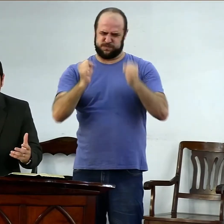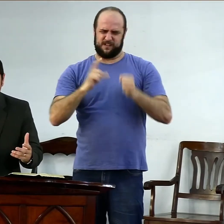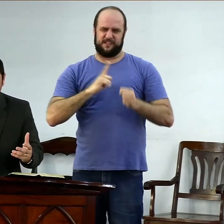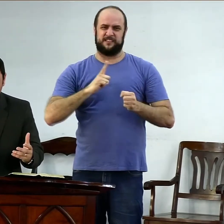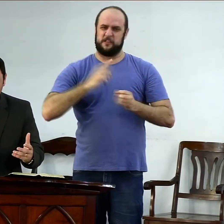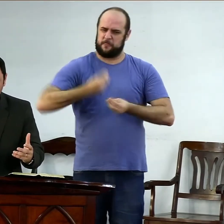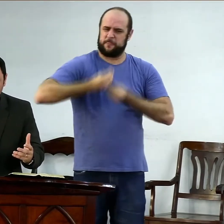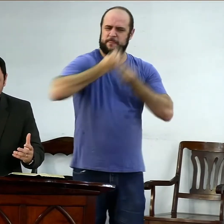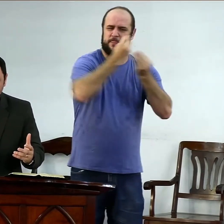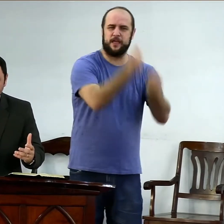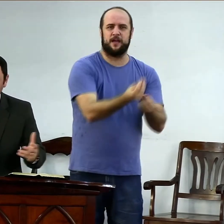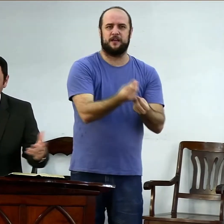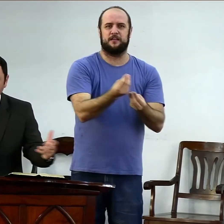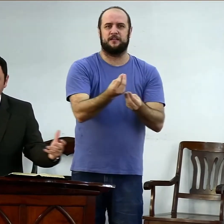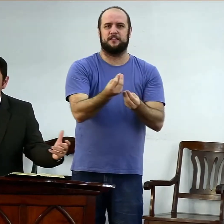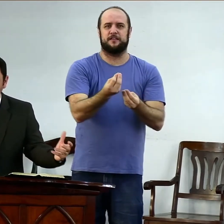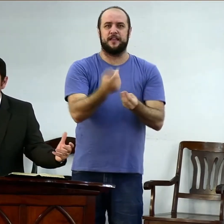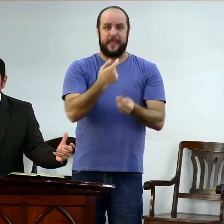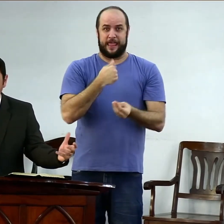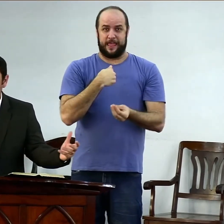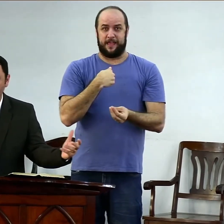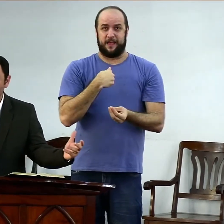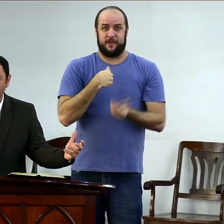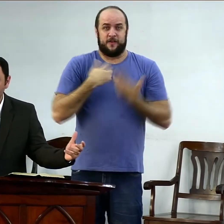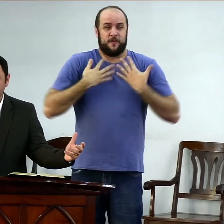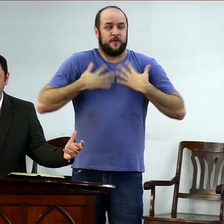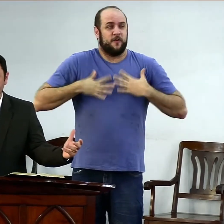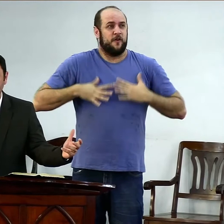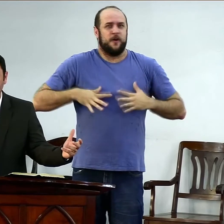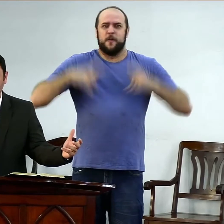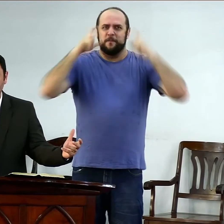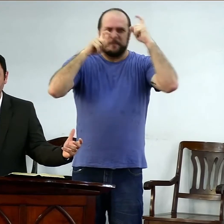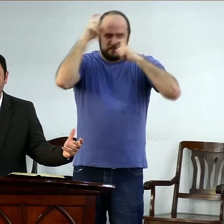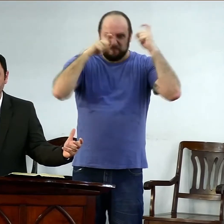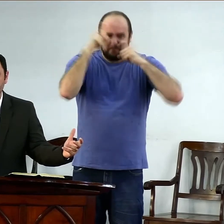provedor, terei que me preocupar com alguma coisa?